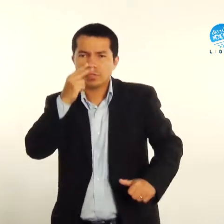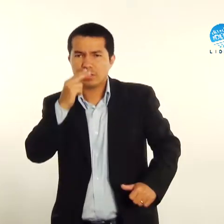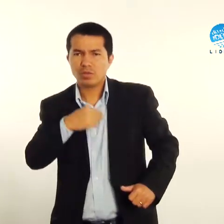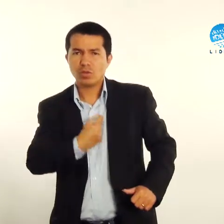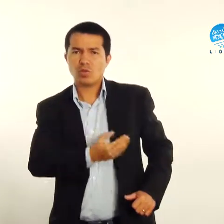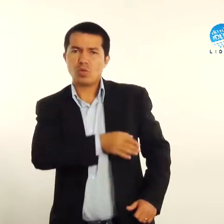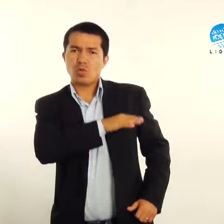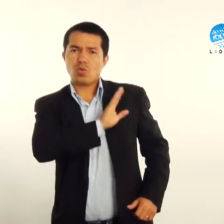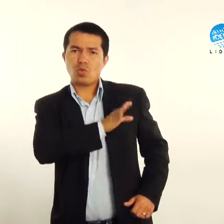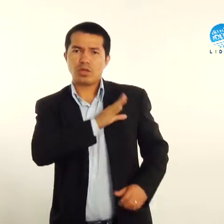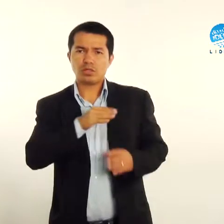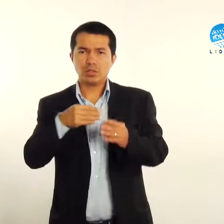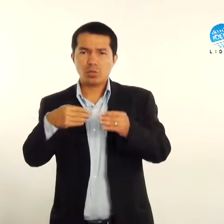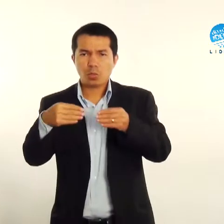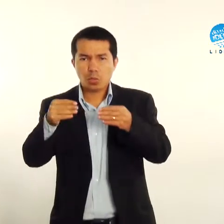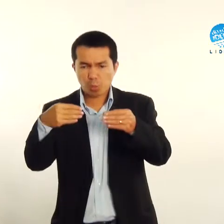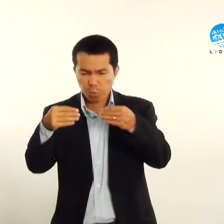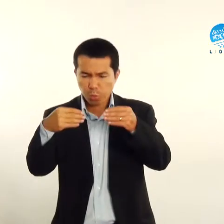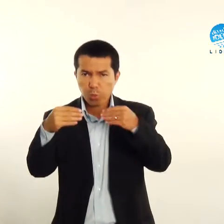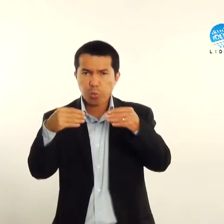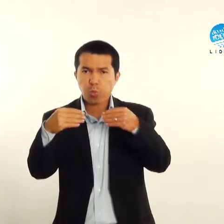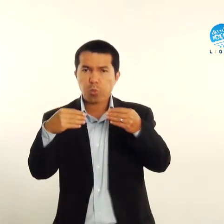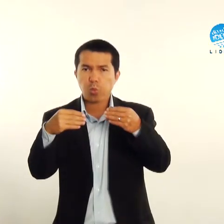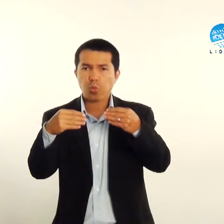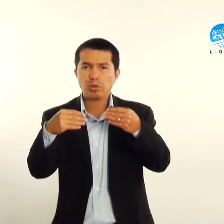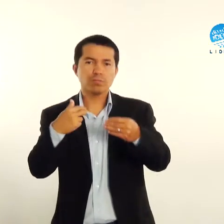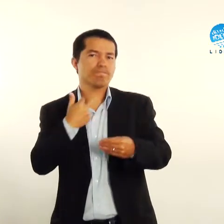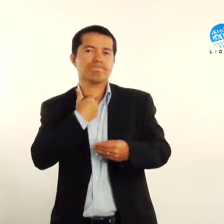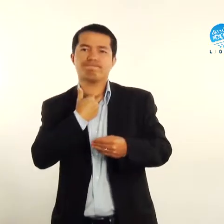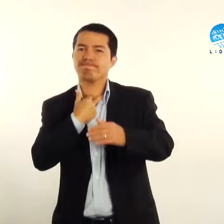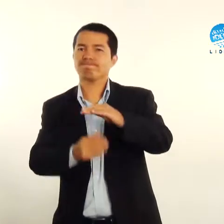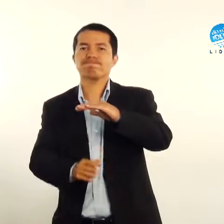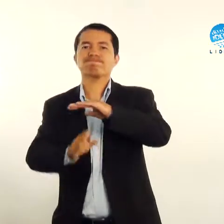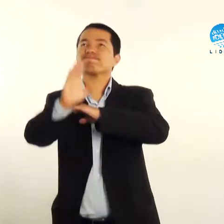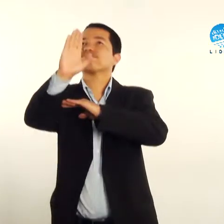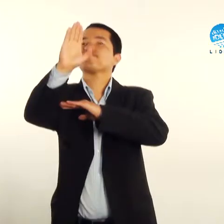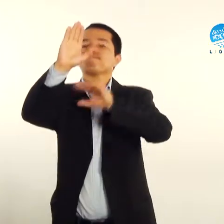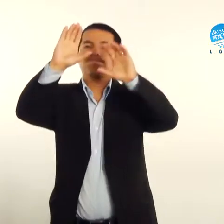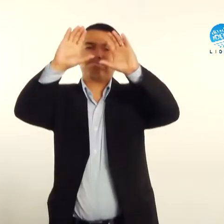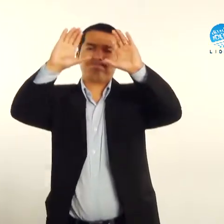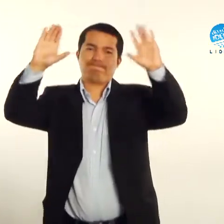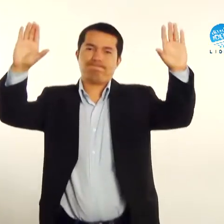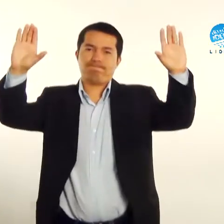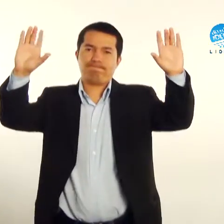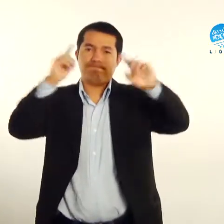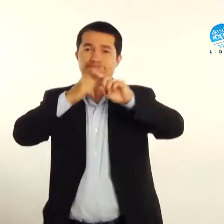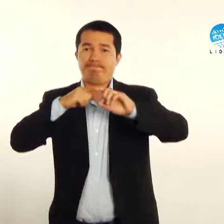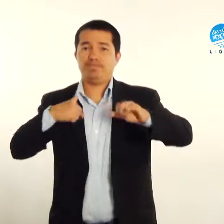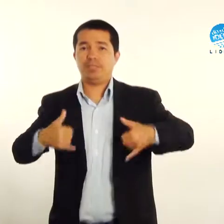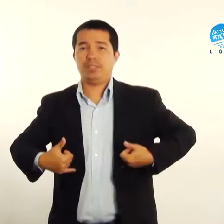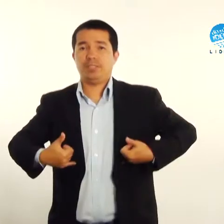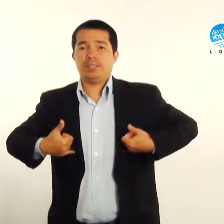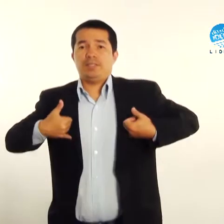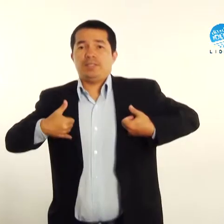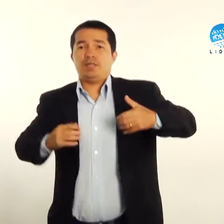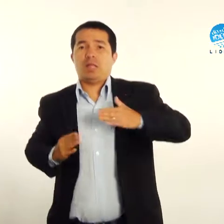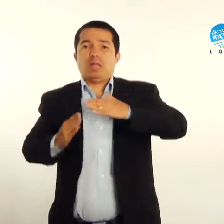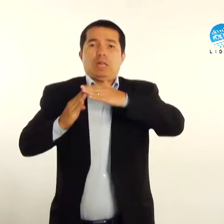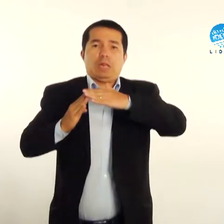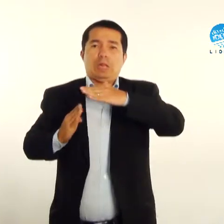de ser maleável, eu não posso entrar no reino de Deus. E o maior é aquele que tem a capacidade de se